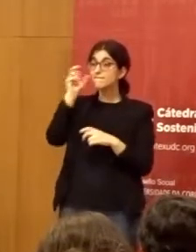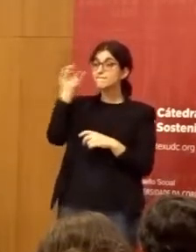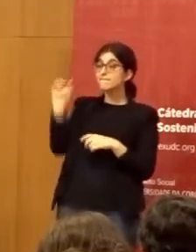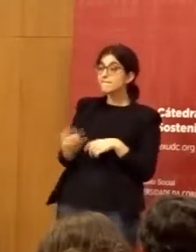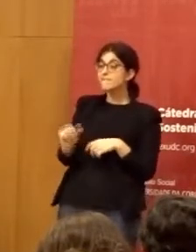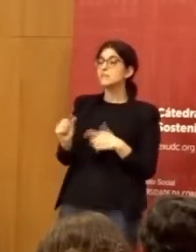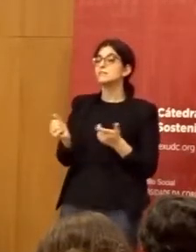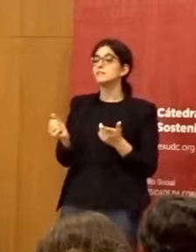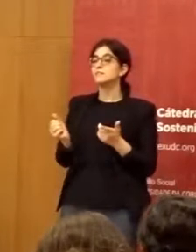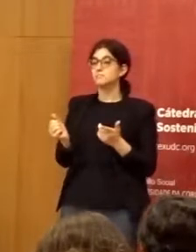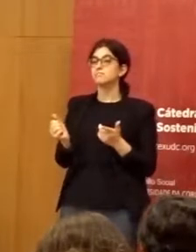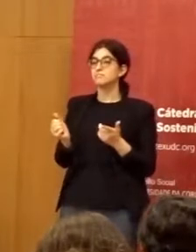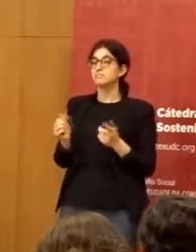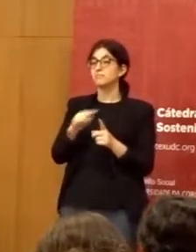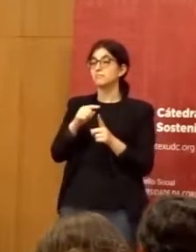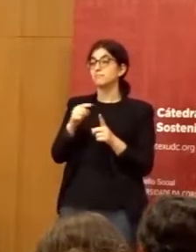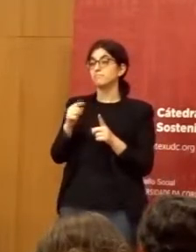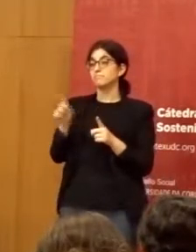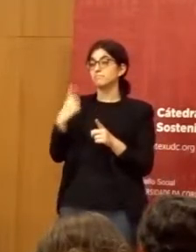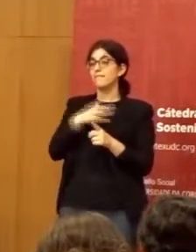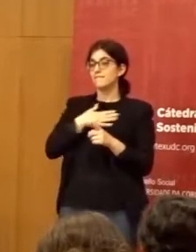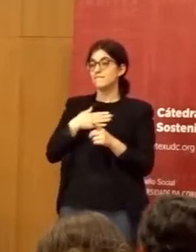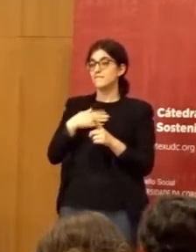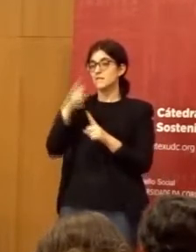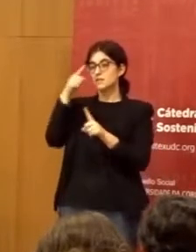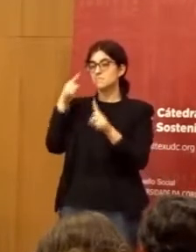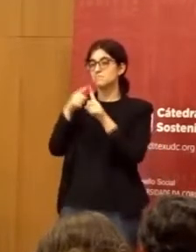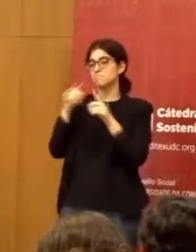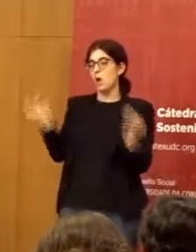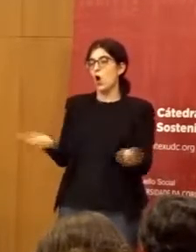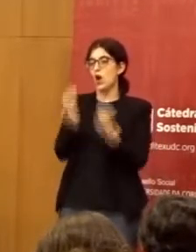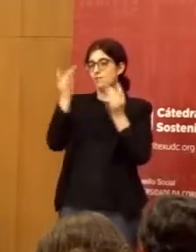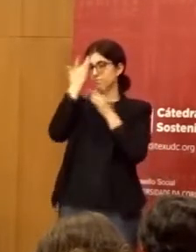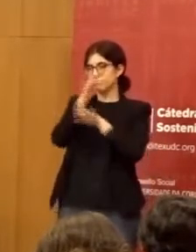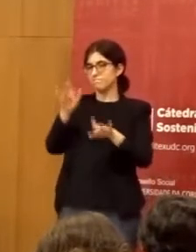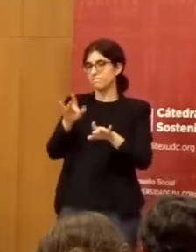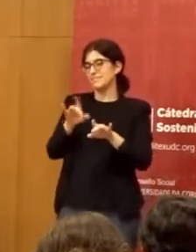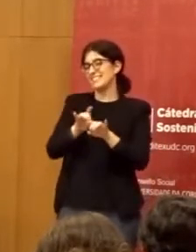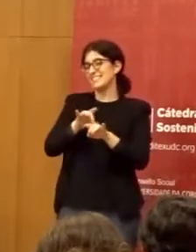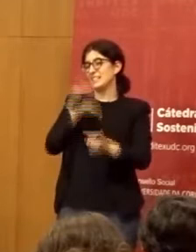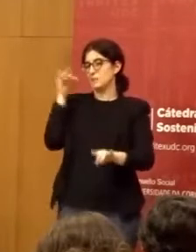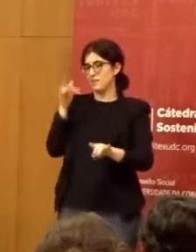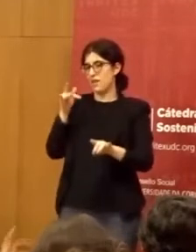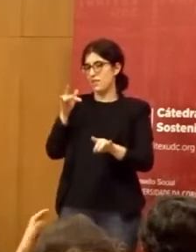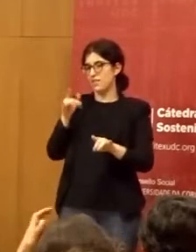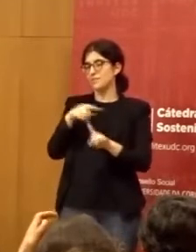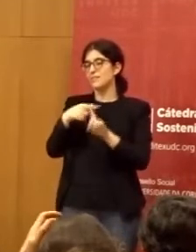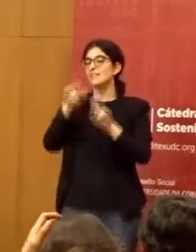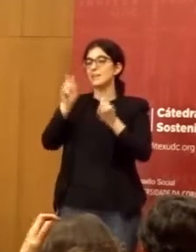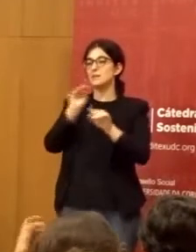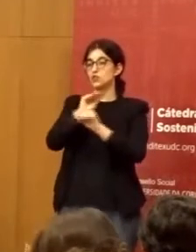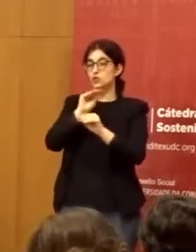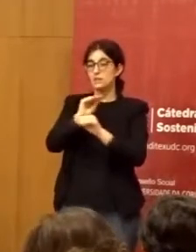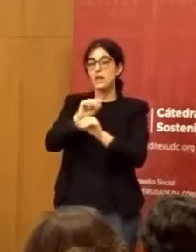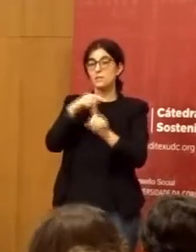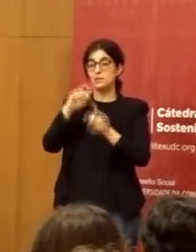lograr ese objetivo que tiene la cátedra, que es mejorar la sensibilidad global sobre los temas de sostenibilidad y de